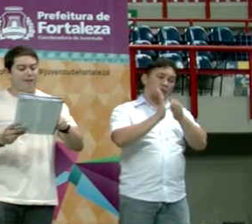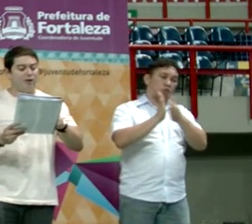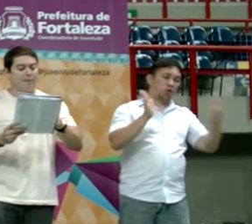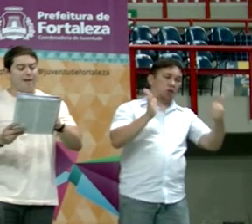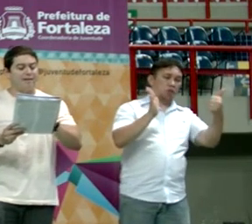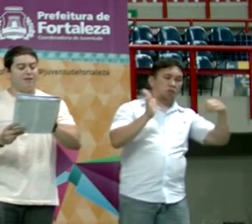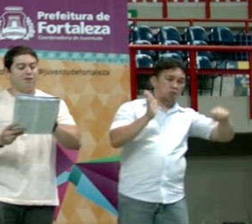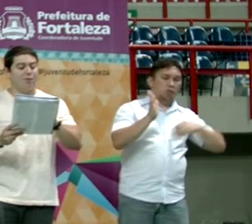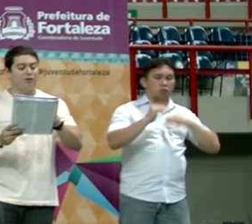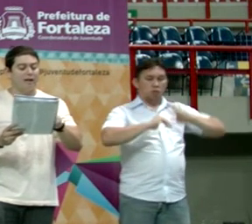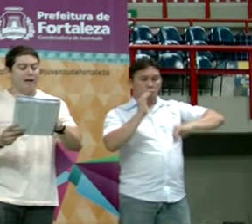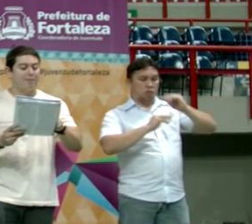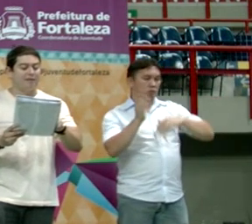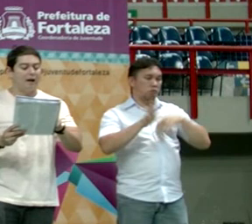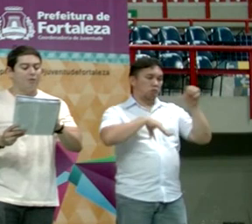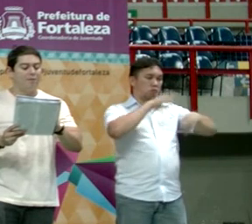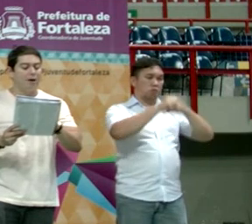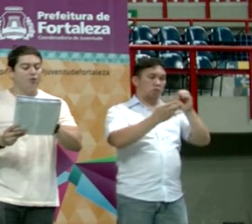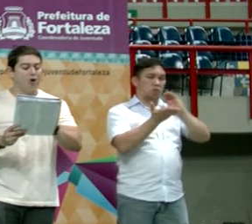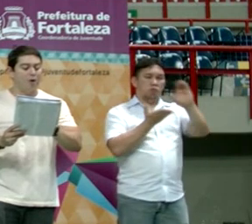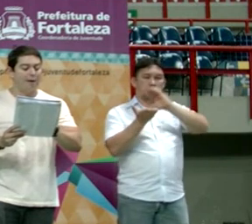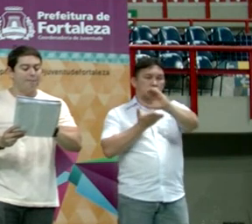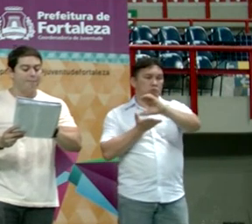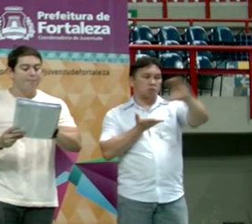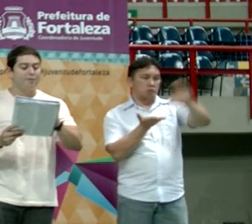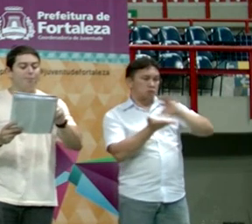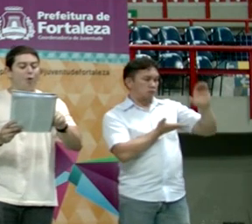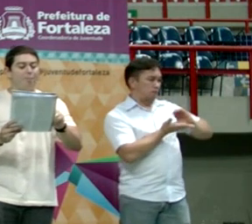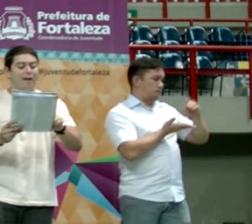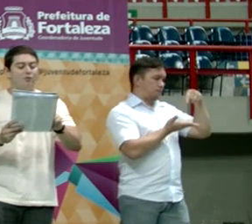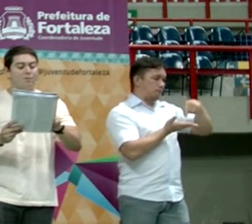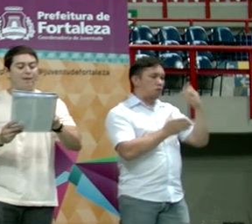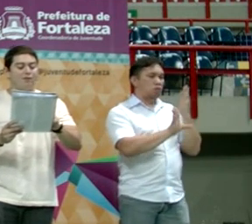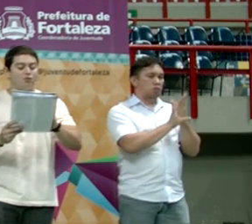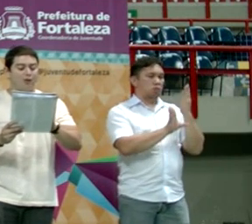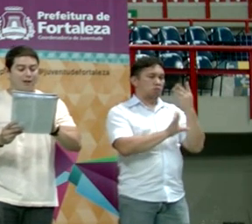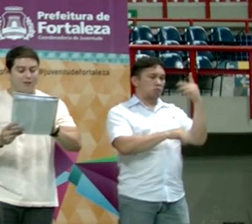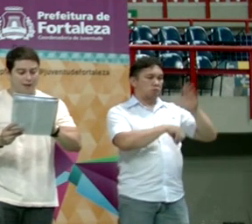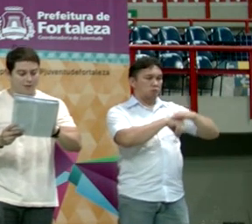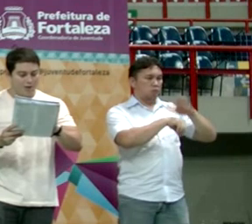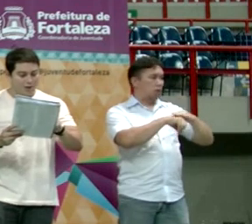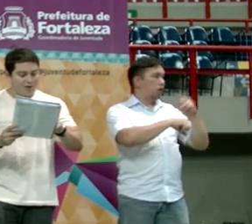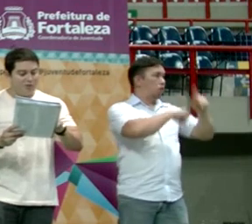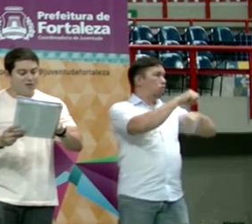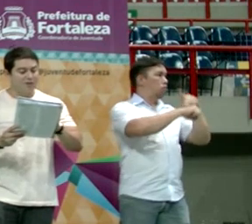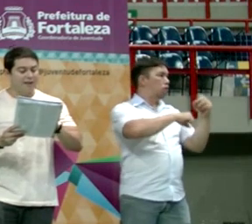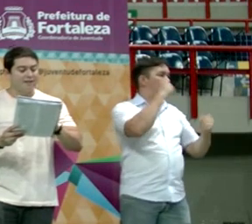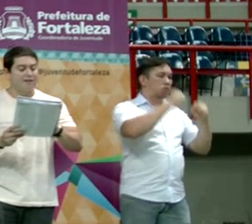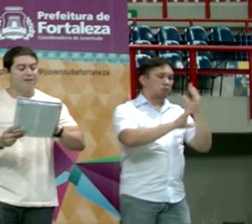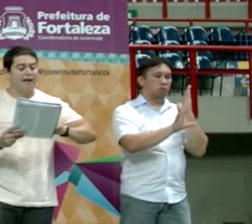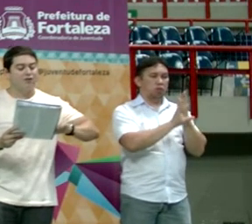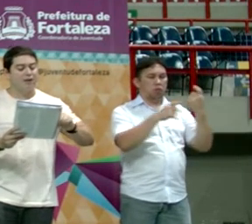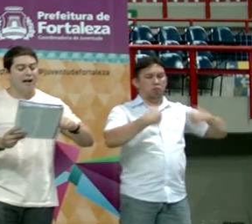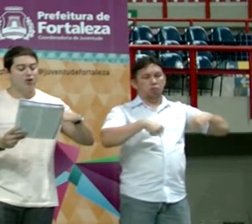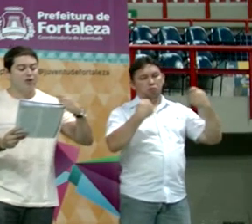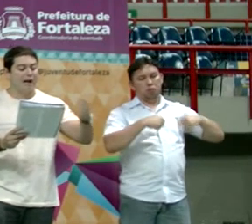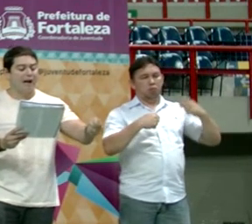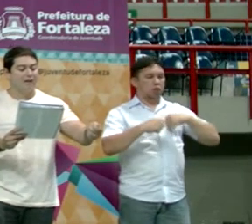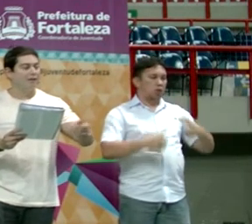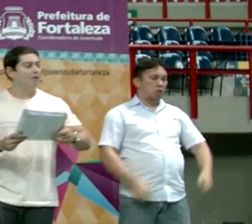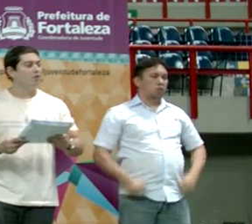XIX, ela perdeu a capacidade de exportar capital e mão de obra por parte dos países industrializados, em função da